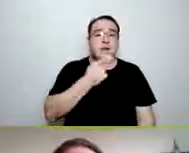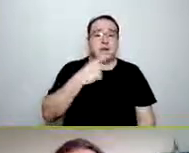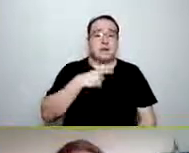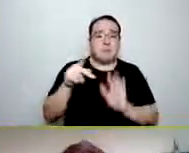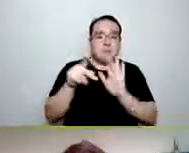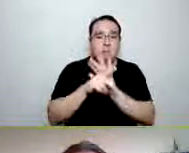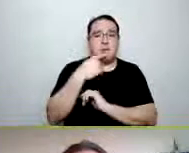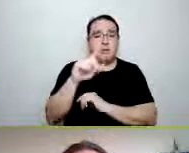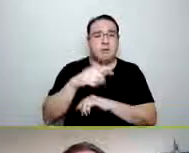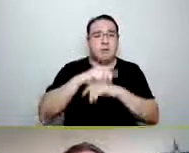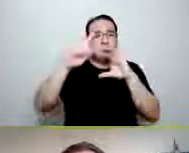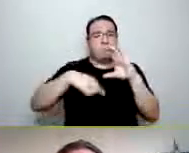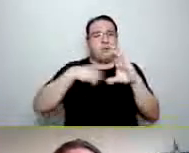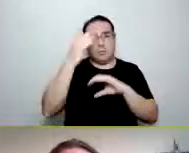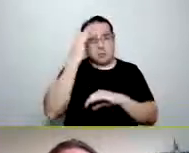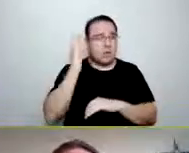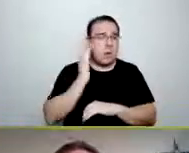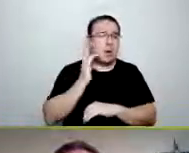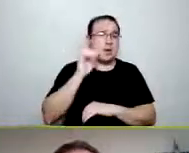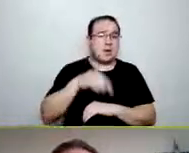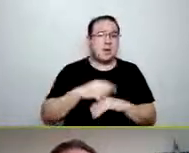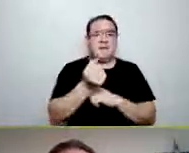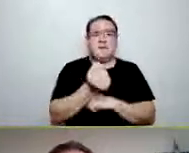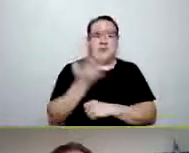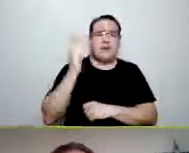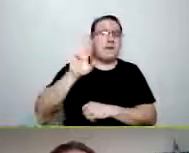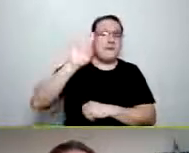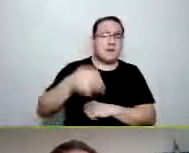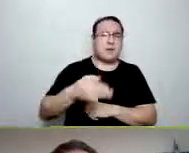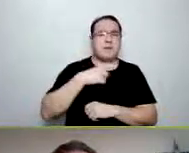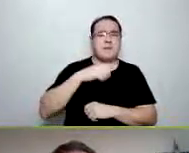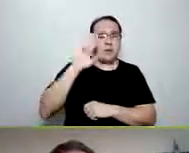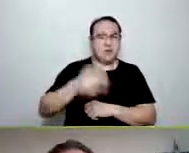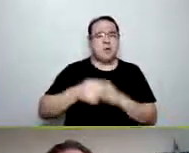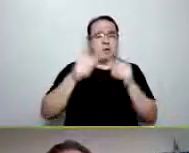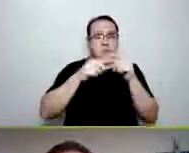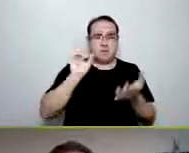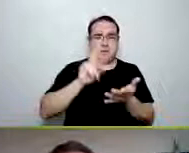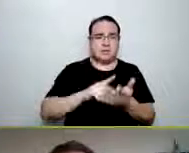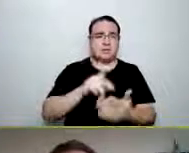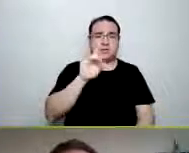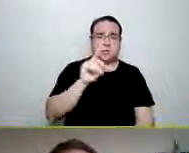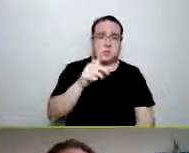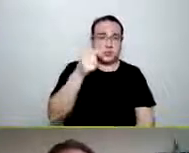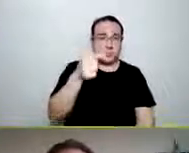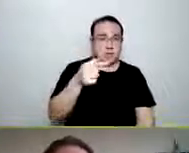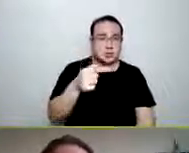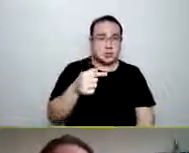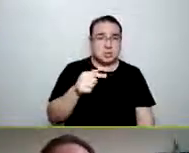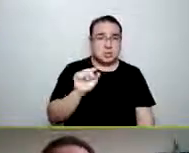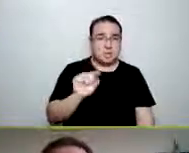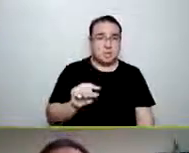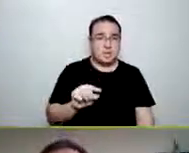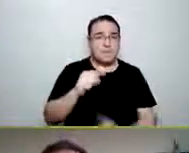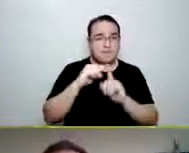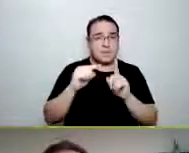de uma língua no mundo? As pessoas acham que seriam centenas de milhares ou até milhões, mas, de fato, são só 7.000. Ou seja, metade das línguas